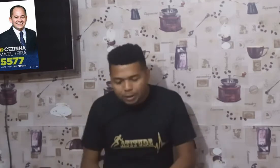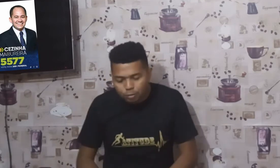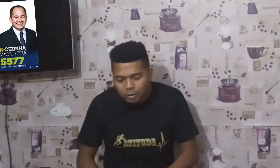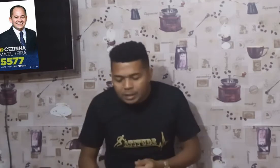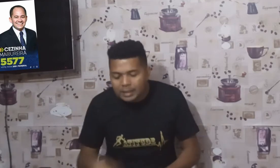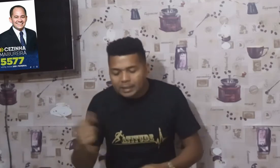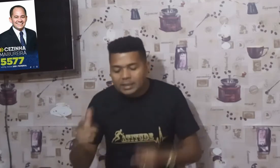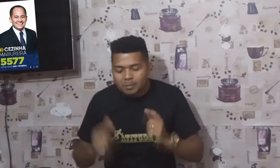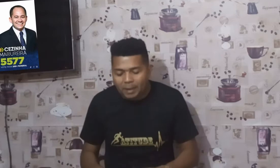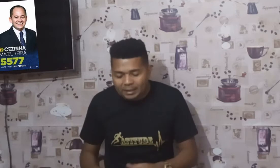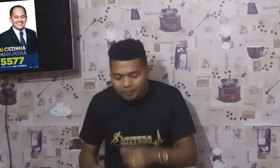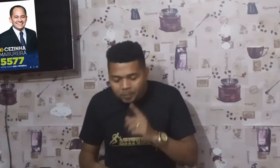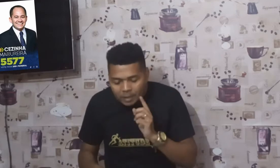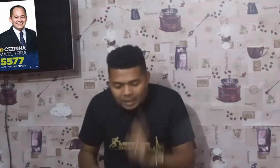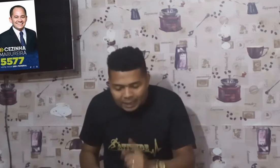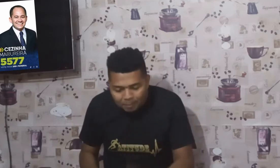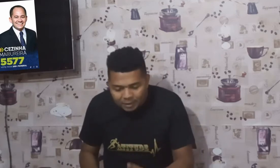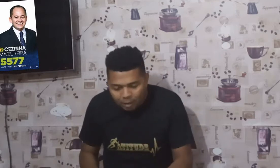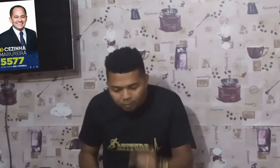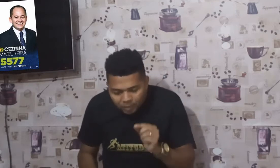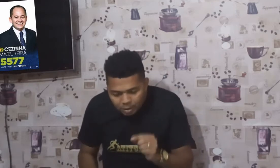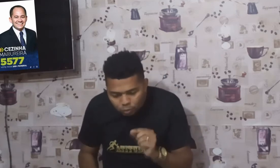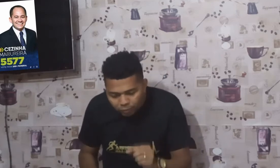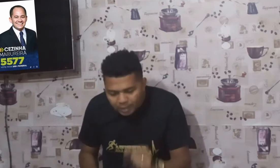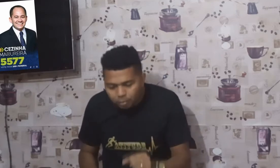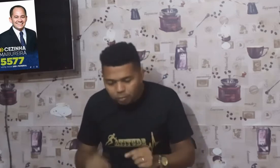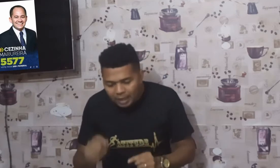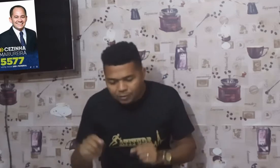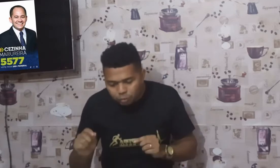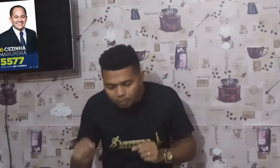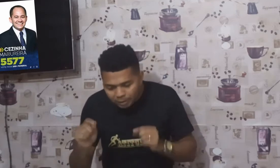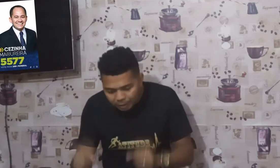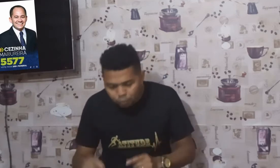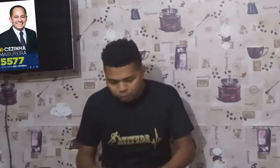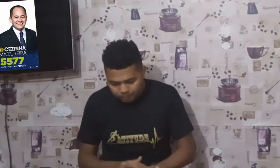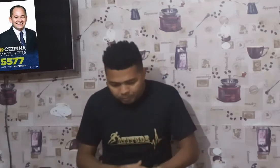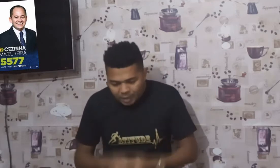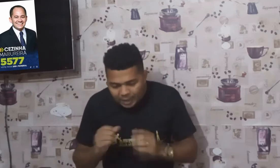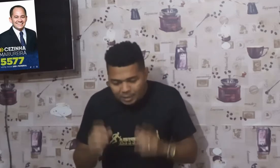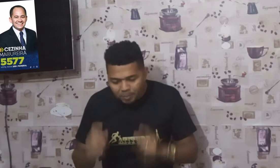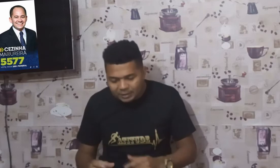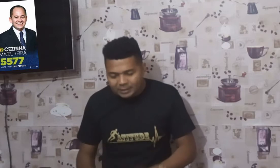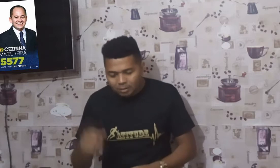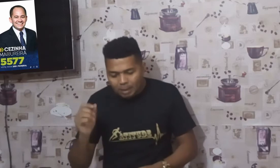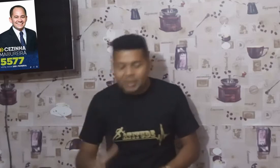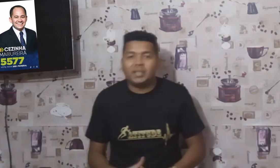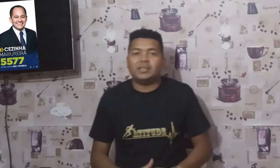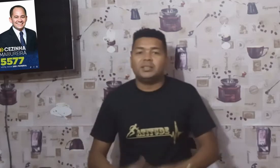monotrilho, linha 15 prata, na capital, e do veículo leve sobre trilhos, em implantação na Baixada